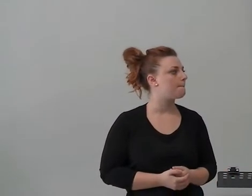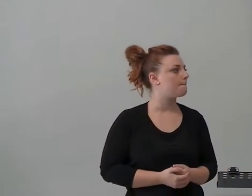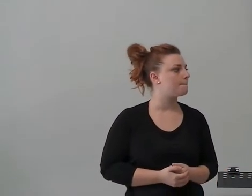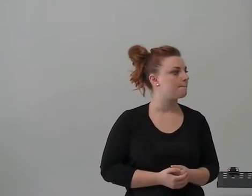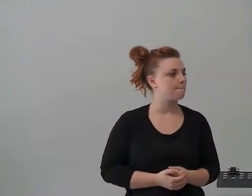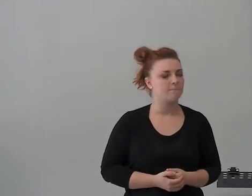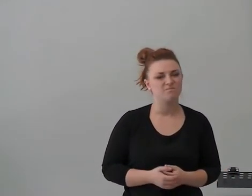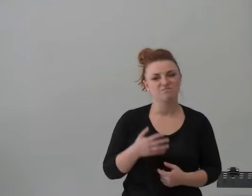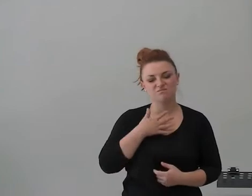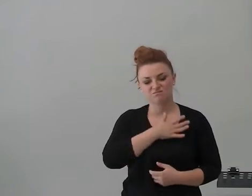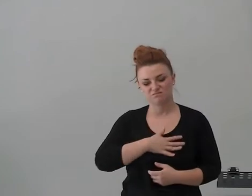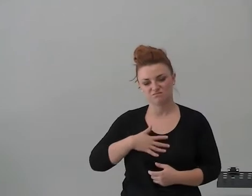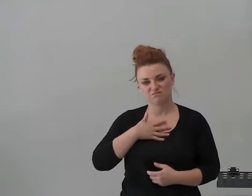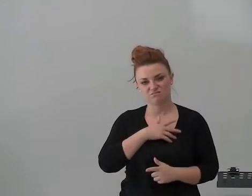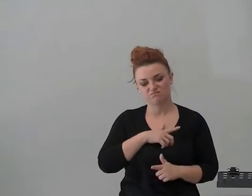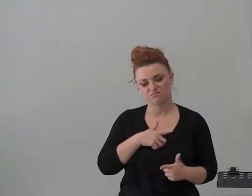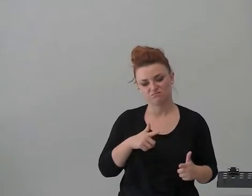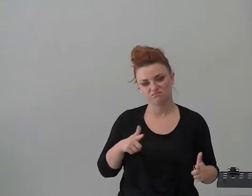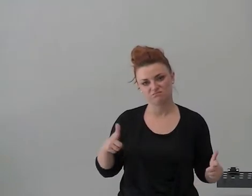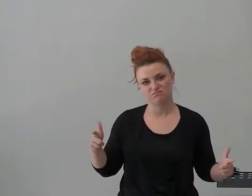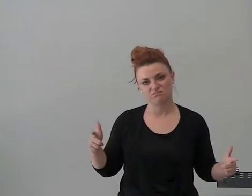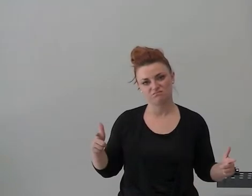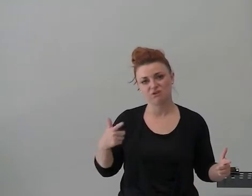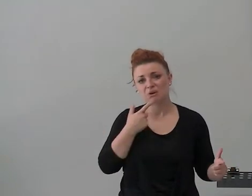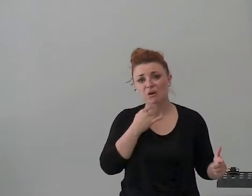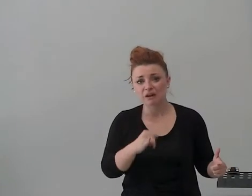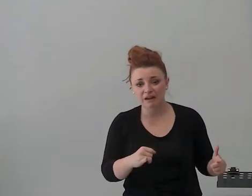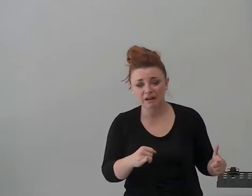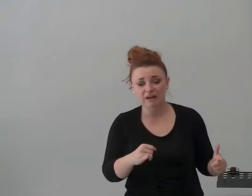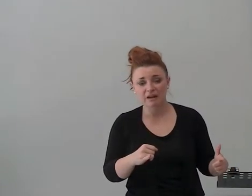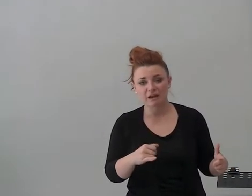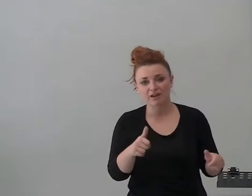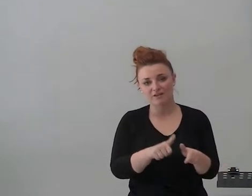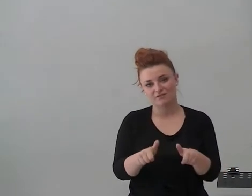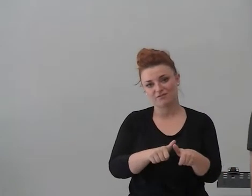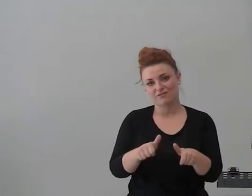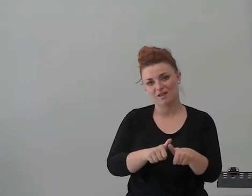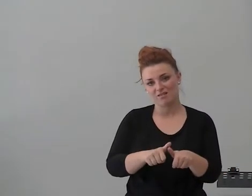Poi sono frustrato un po' con i miei fratelli ciechi che non mi obbediscono.